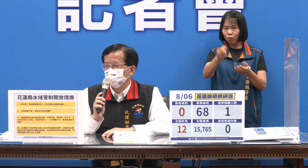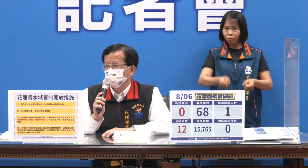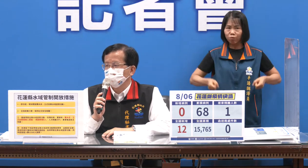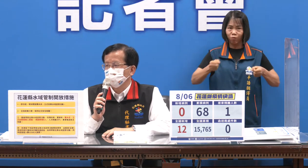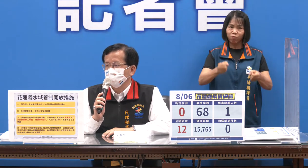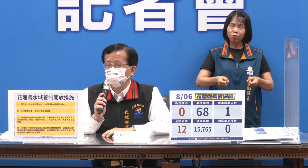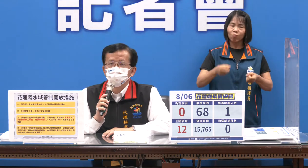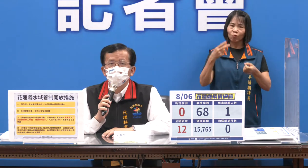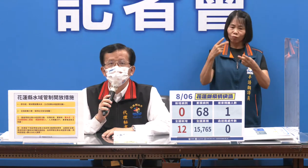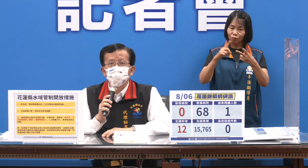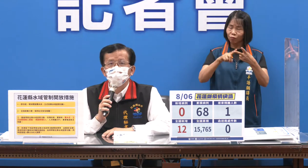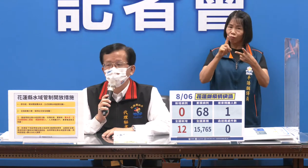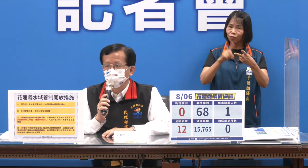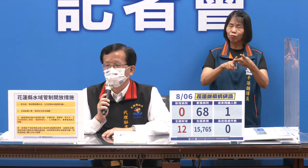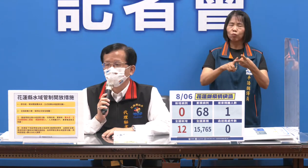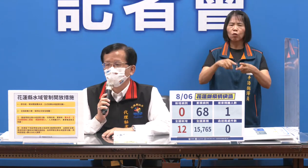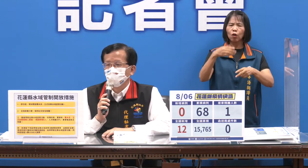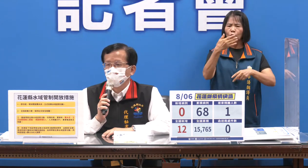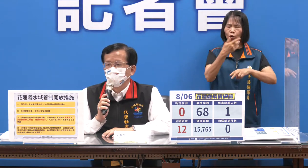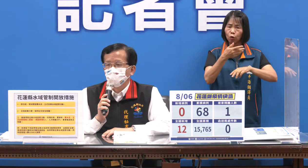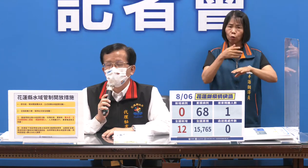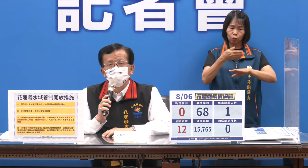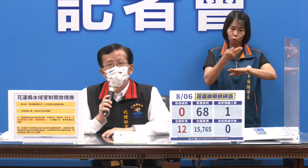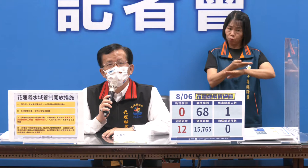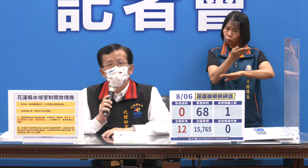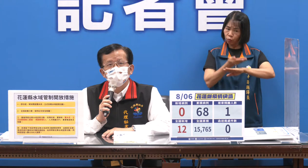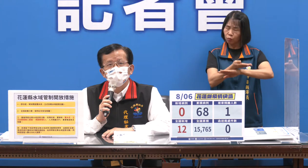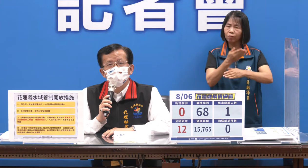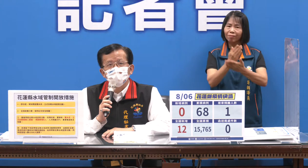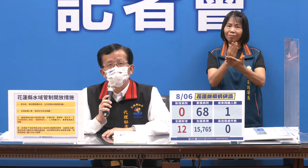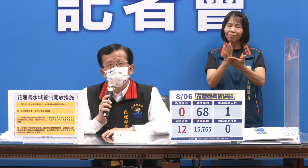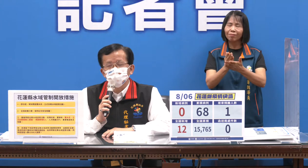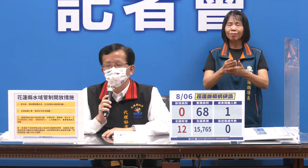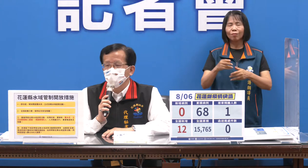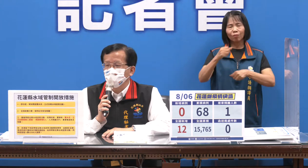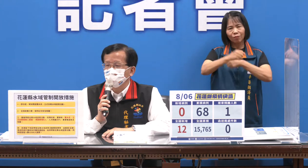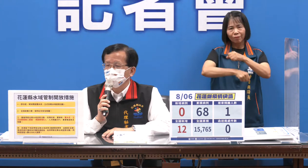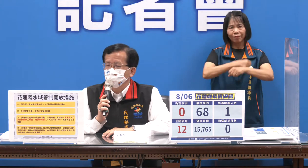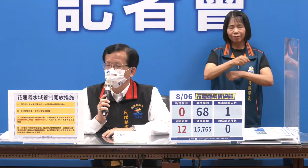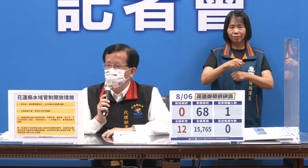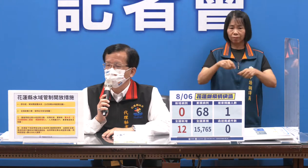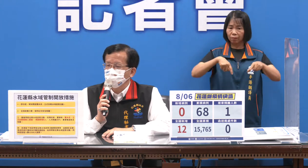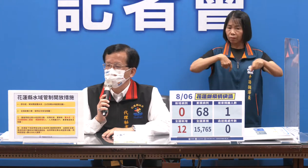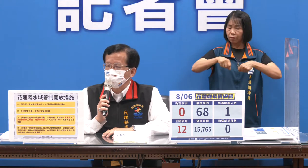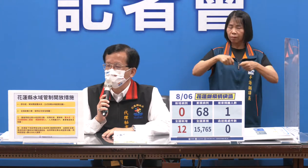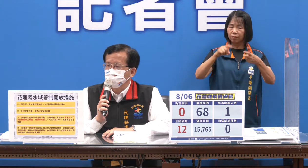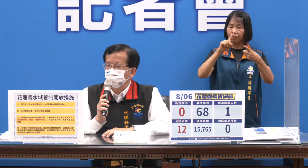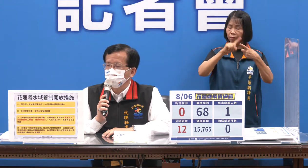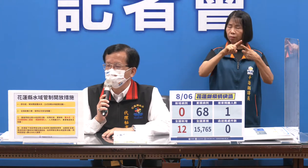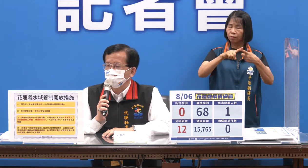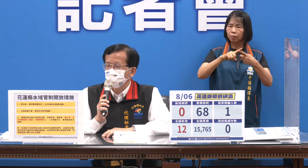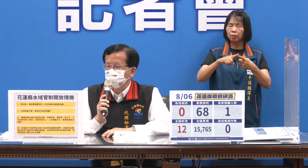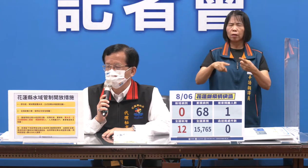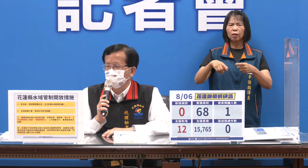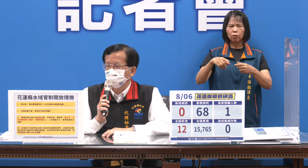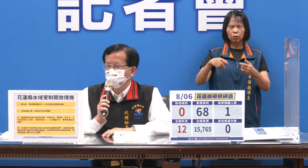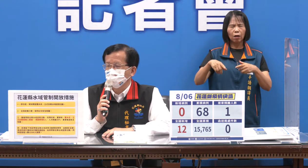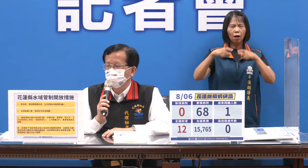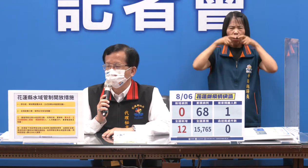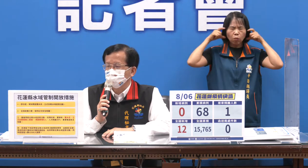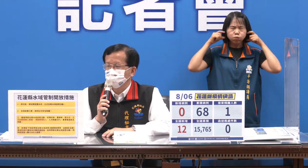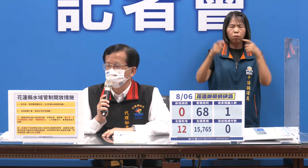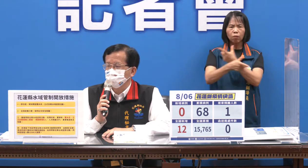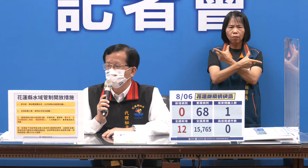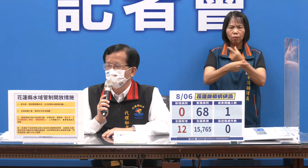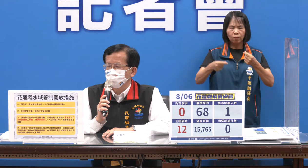桨水域游憩活动。那么在措施方面，第一，必须全程佩戴口罩，并